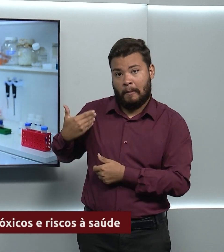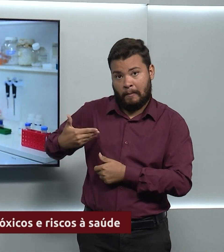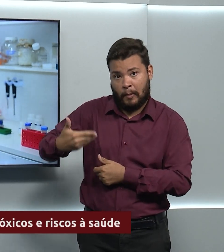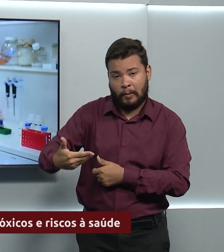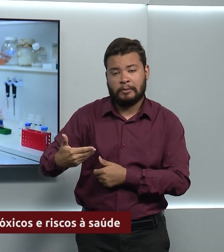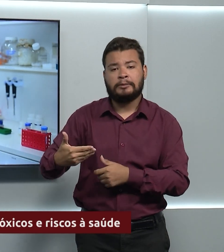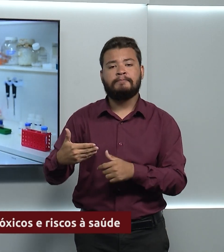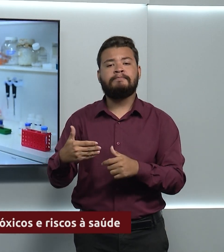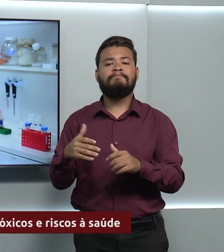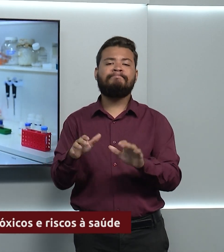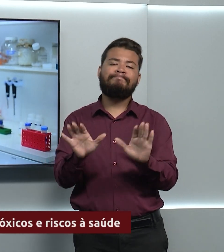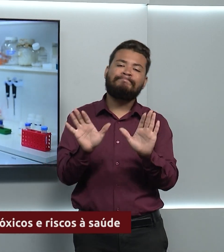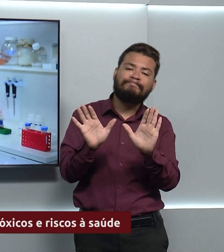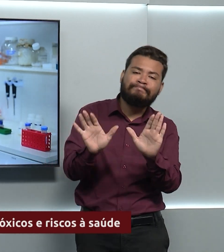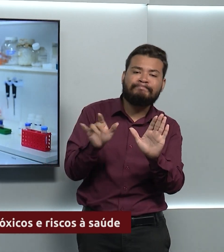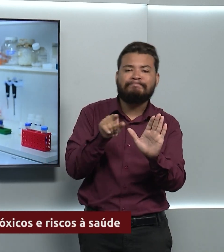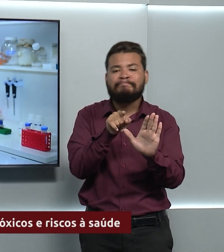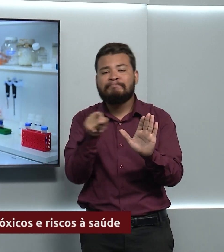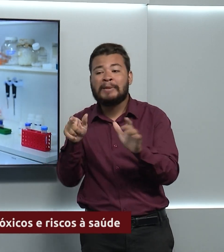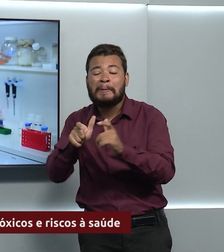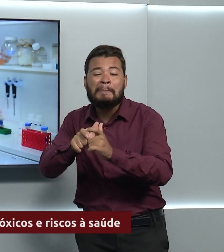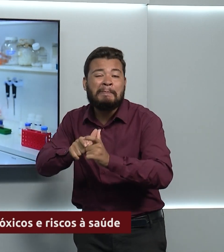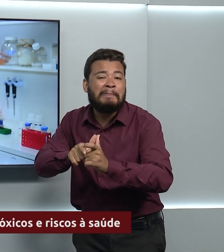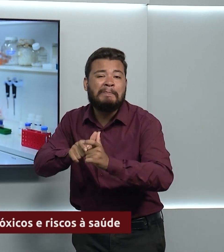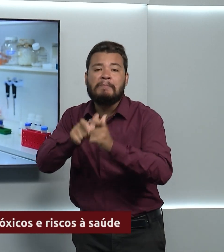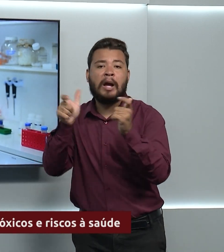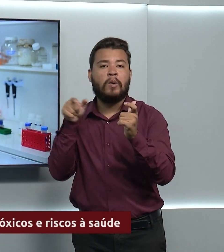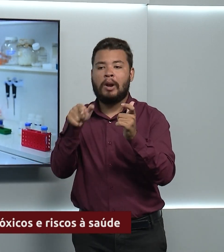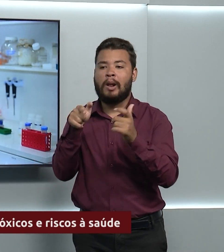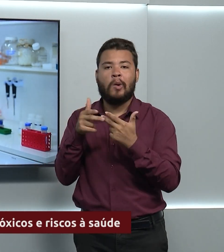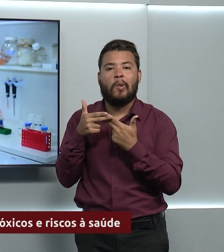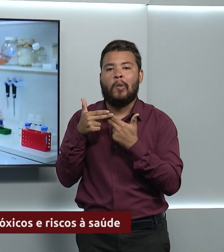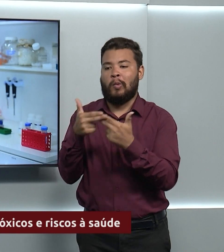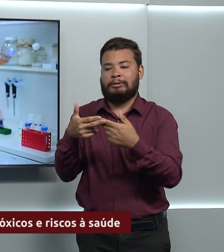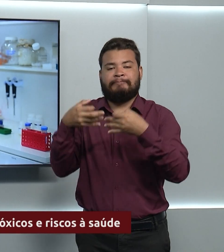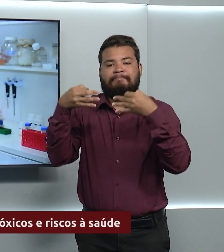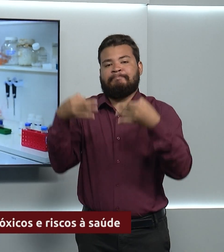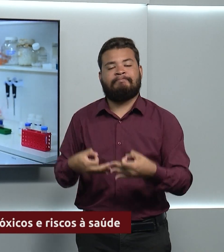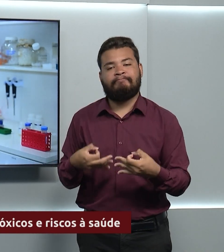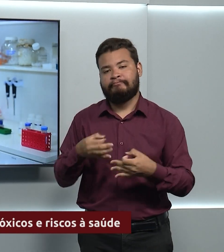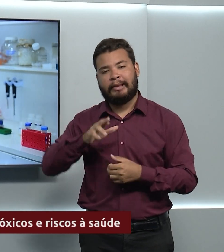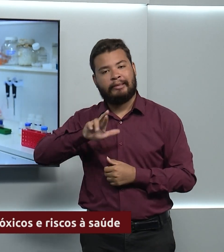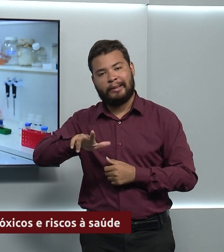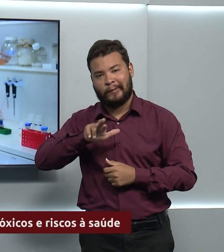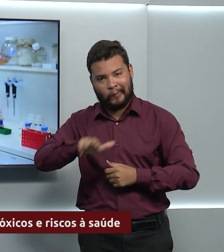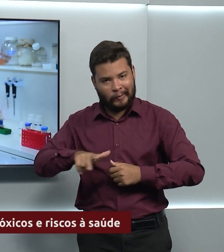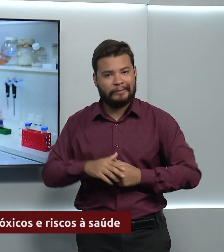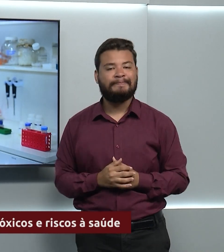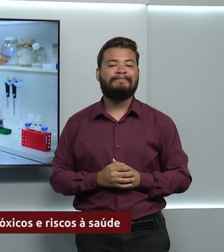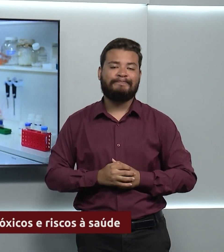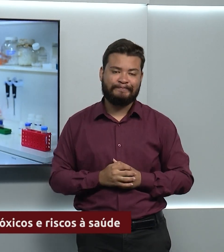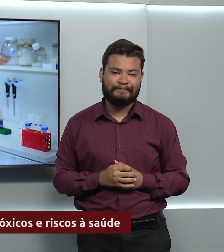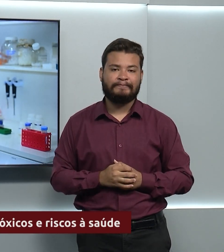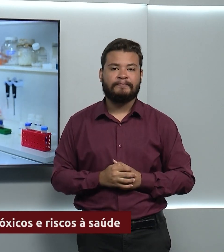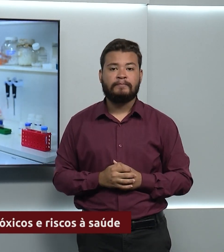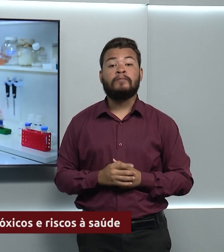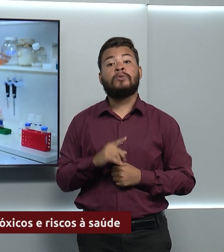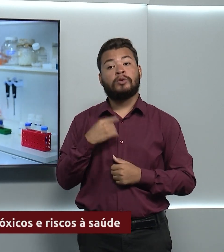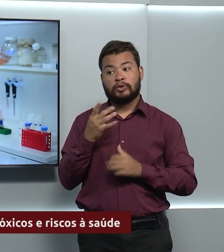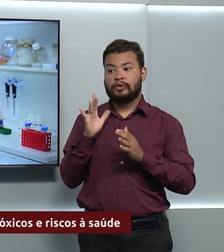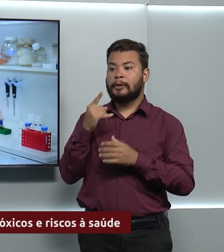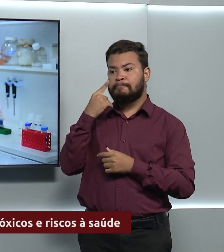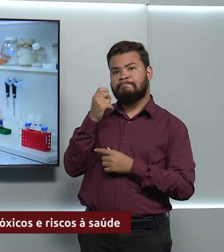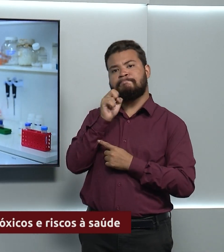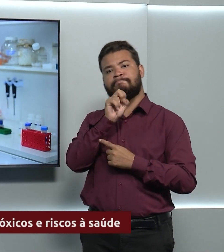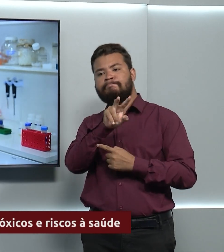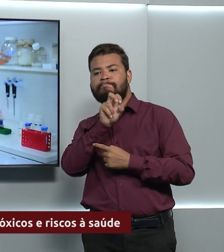certo? Mas a grande maioria das vezes isso não acontece de maneira efetiva. A gente encontra situações